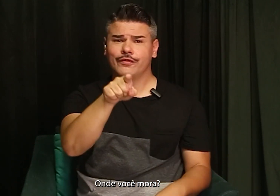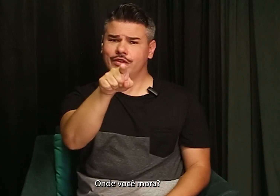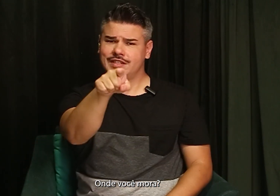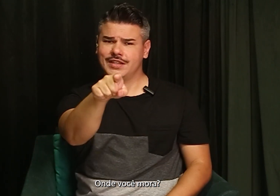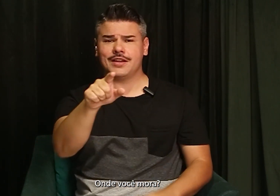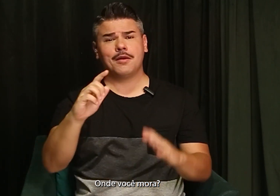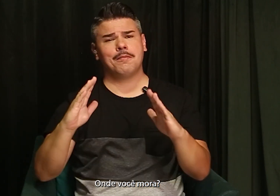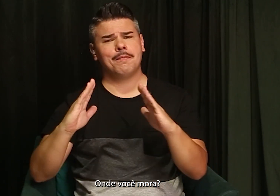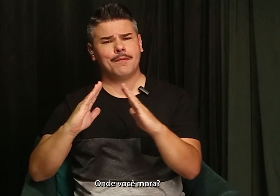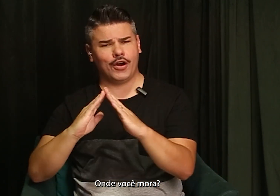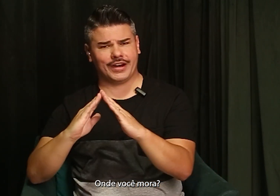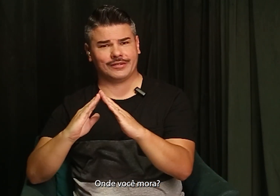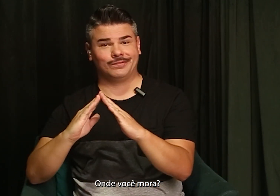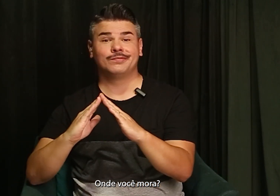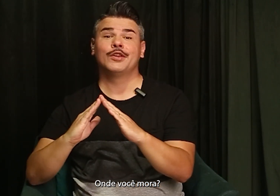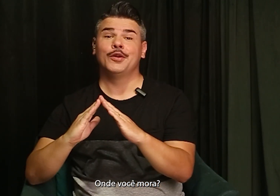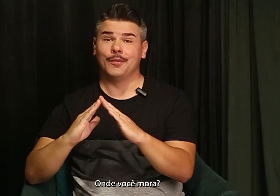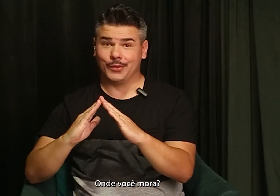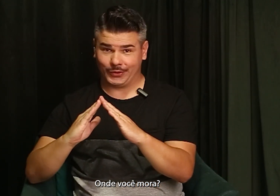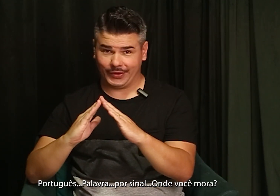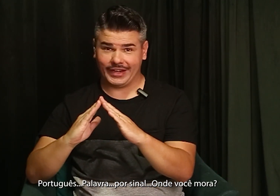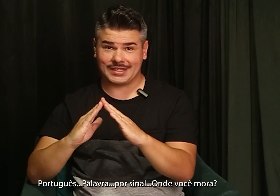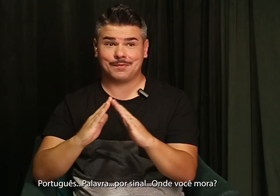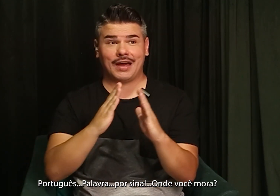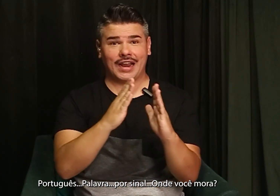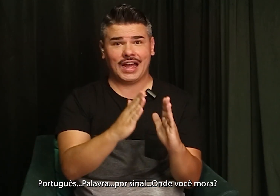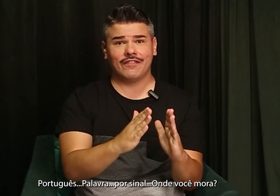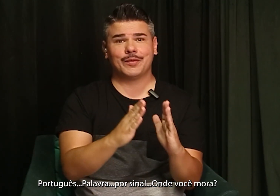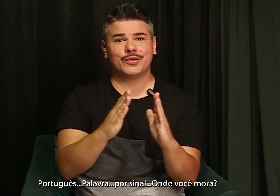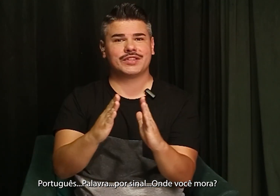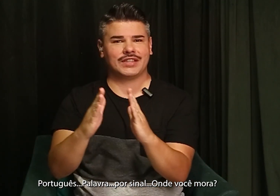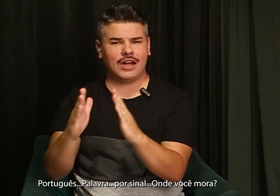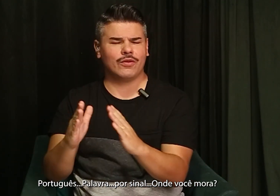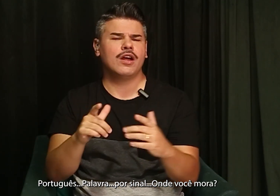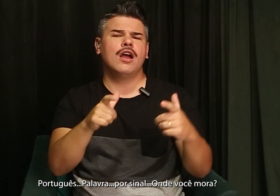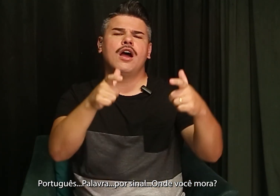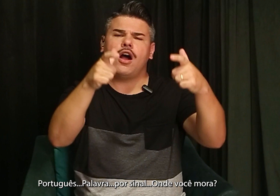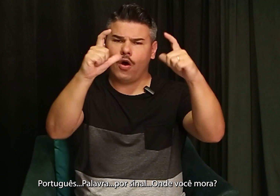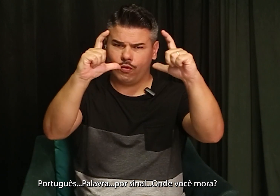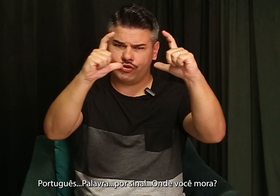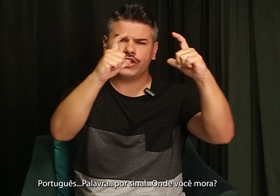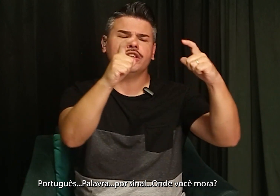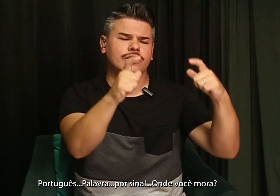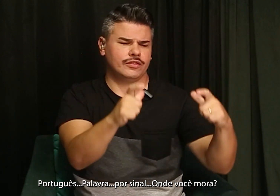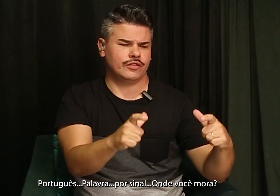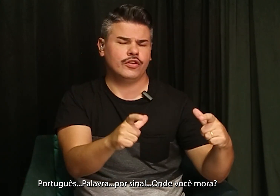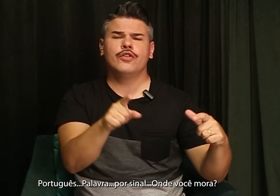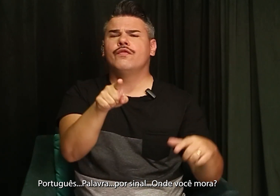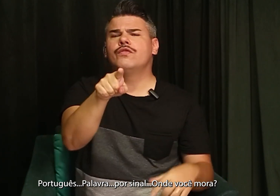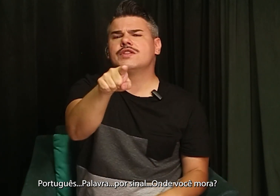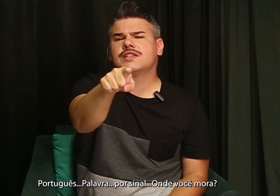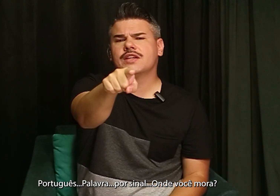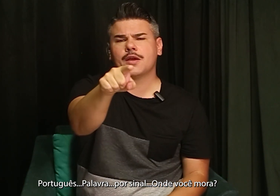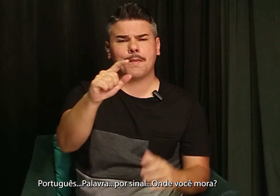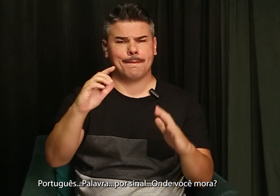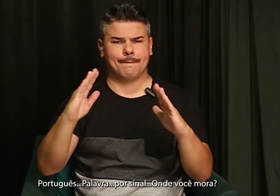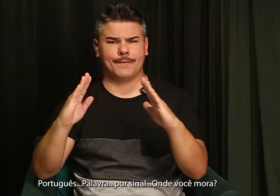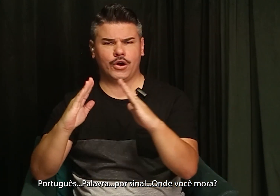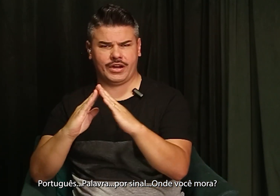Onde você mora? Português, palavra por sinal. Onde você